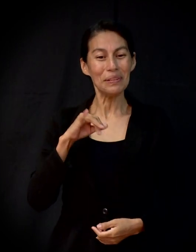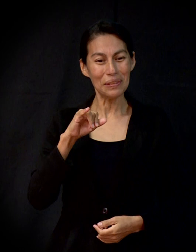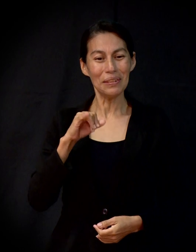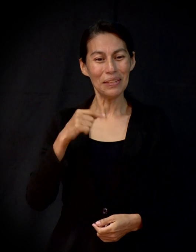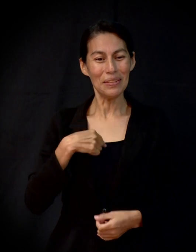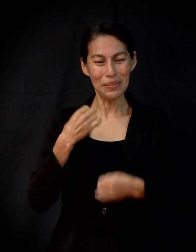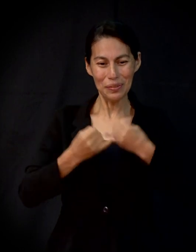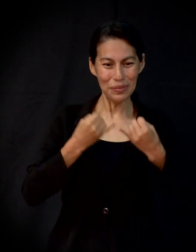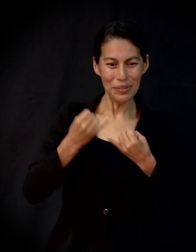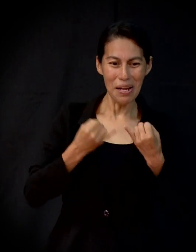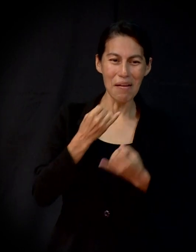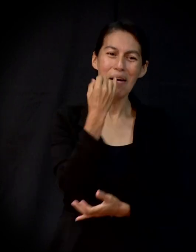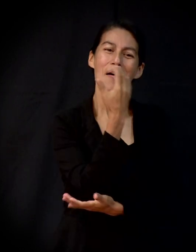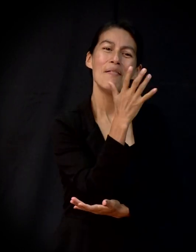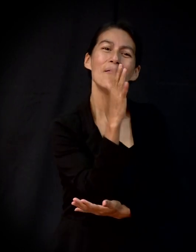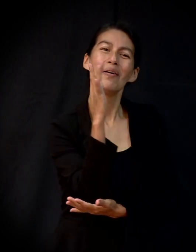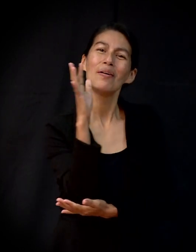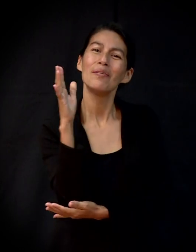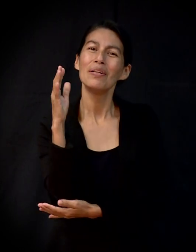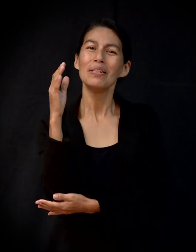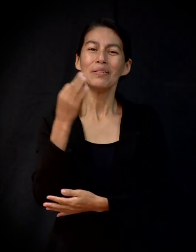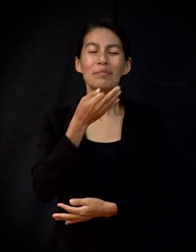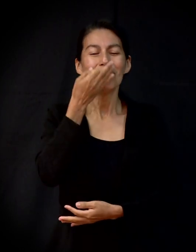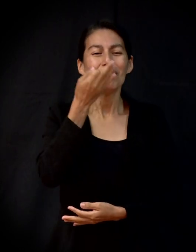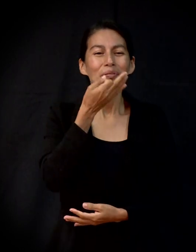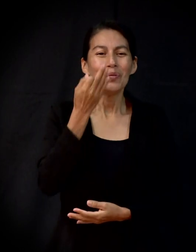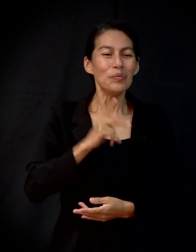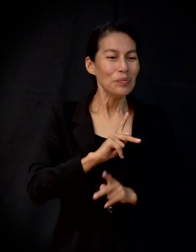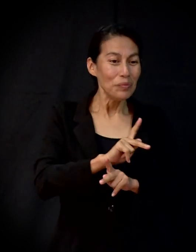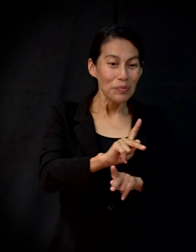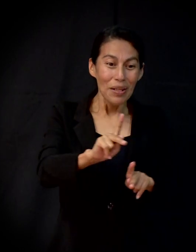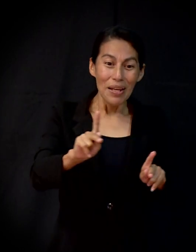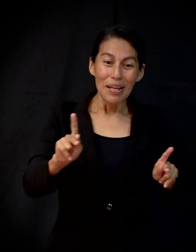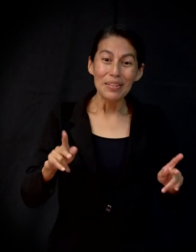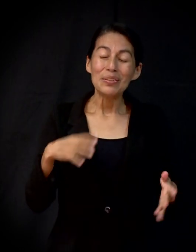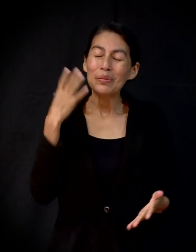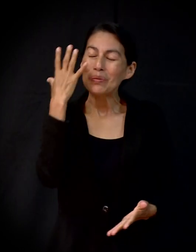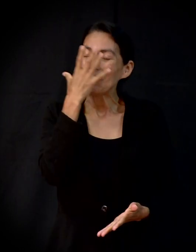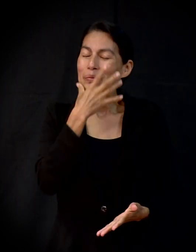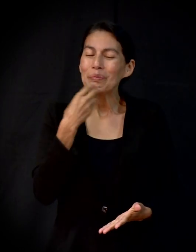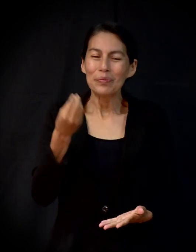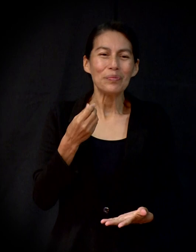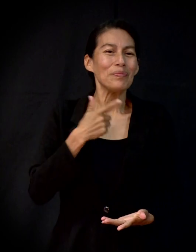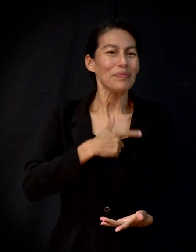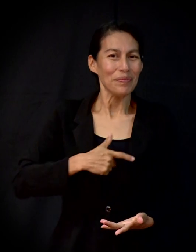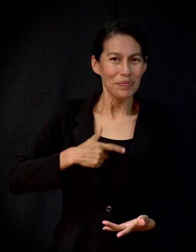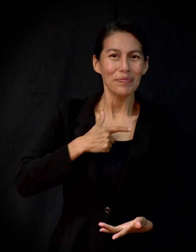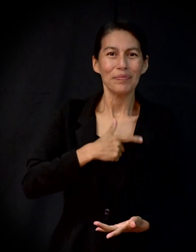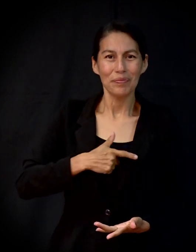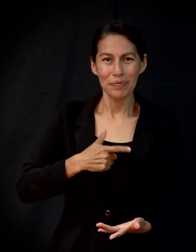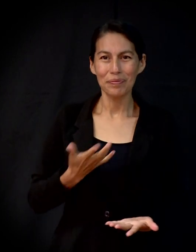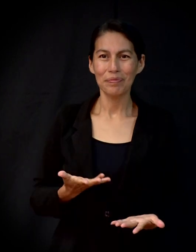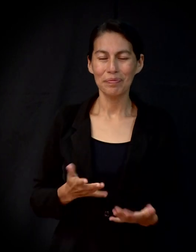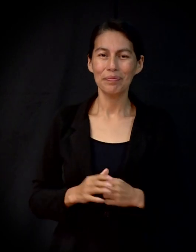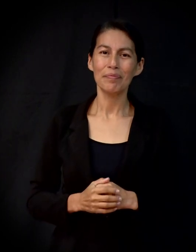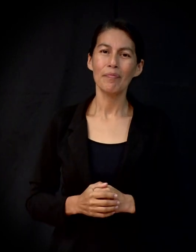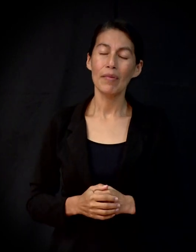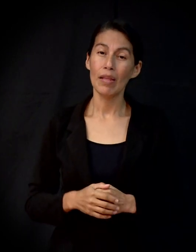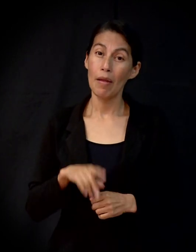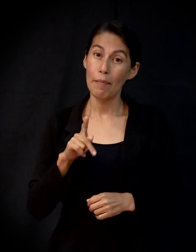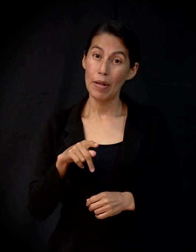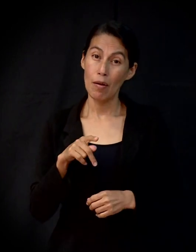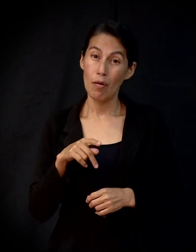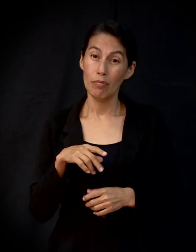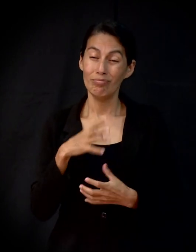muchos árboles, muchos pastos, muchas flores, pero estaba jugando ahí. Pero la verdad es que